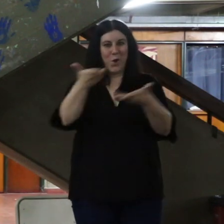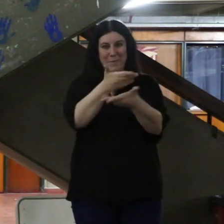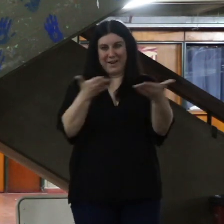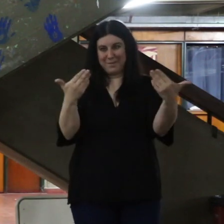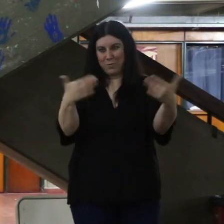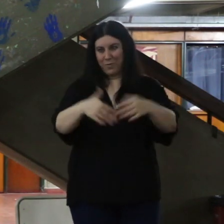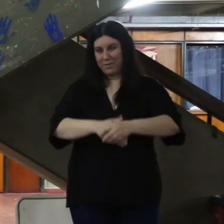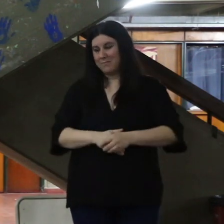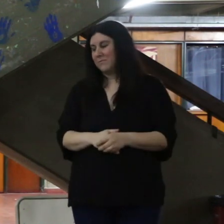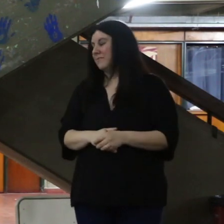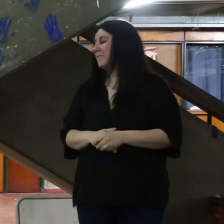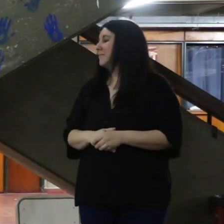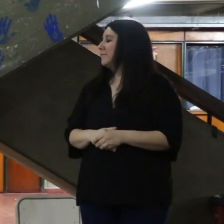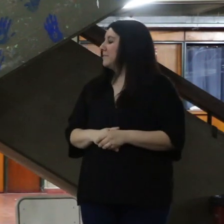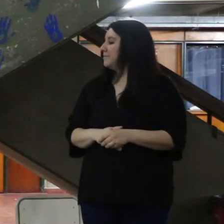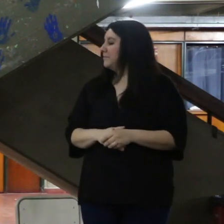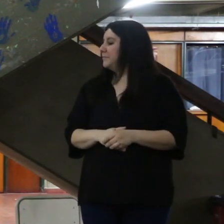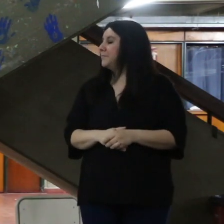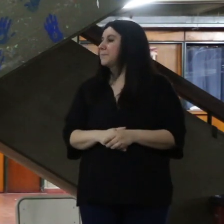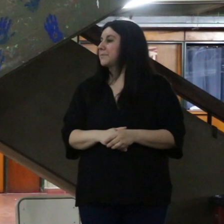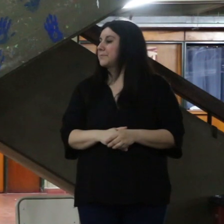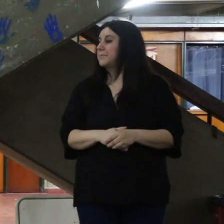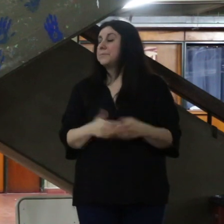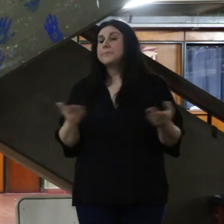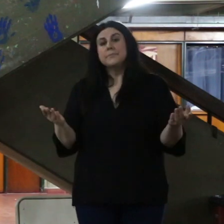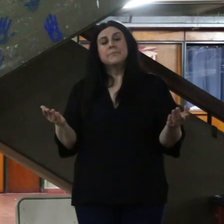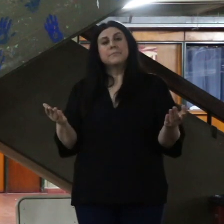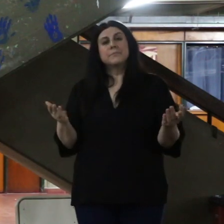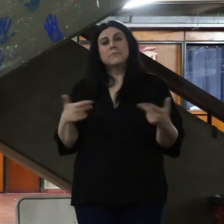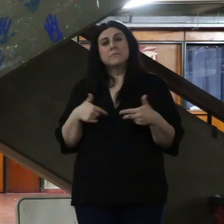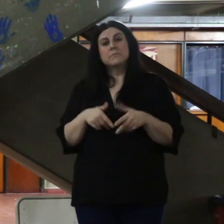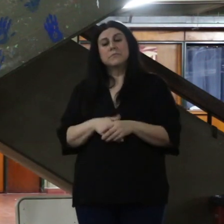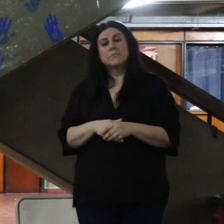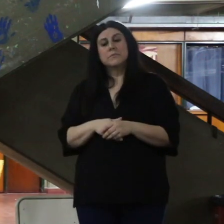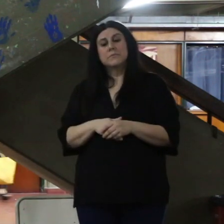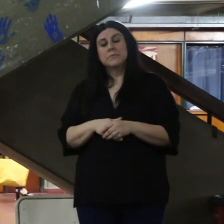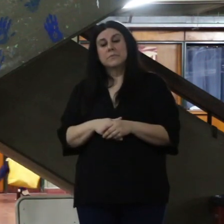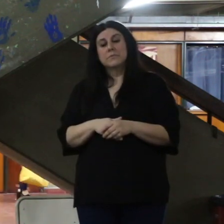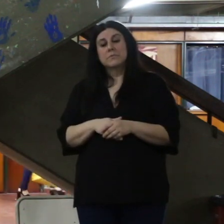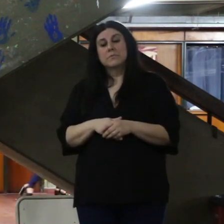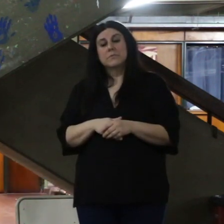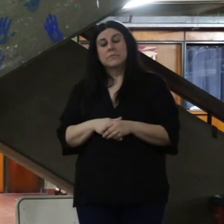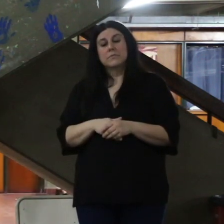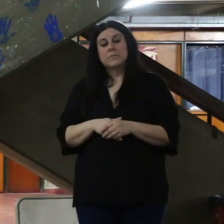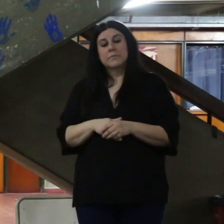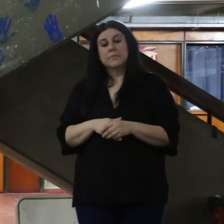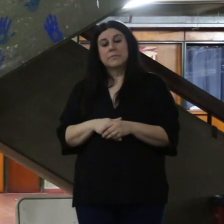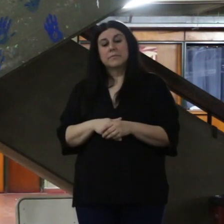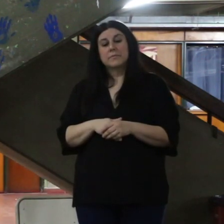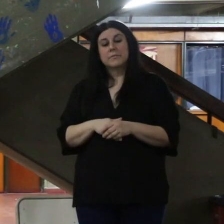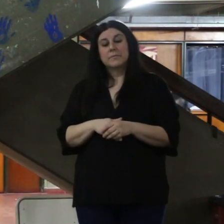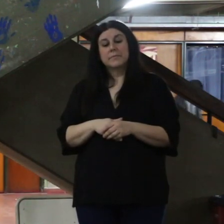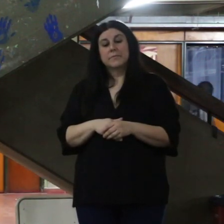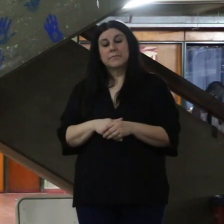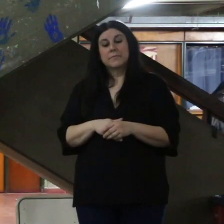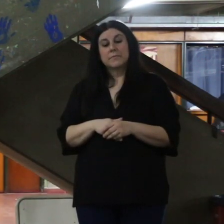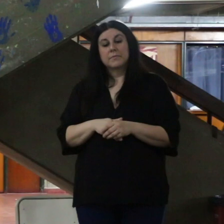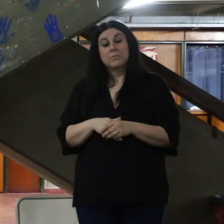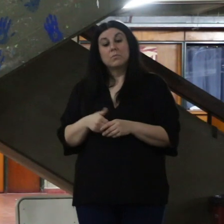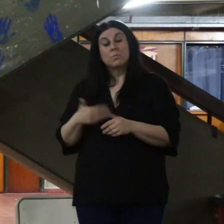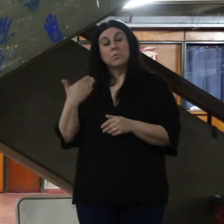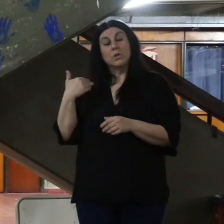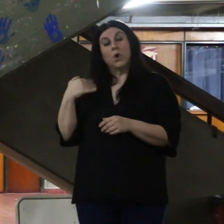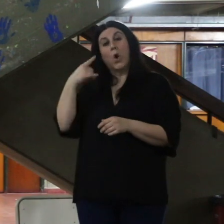de este encuentro. Y en este sentido, cuando desde el